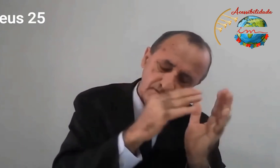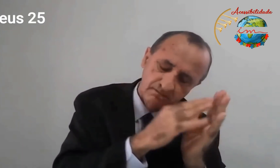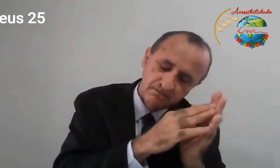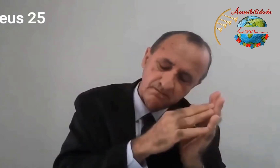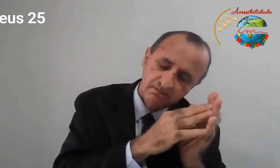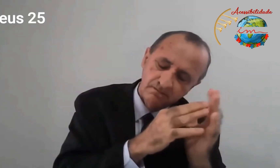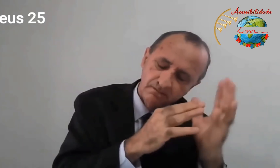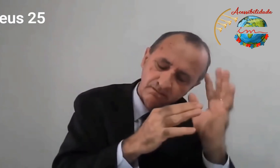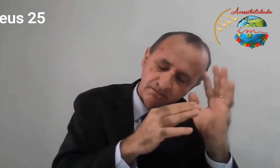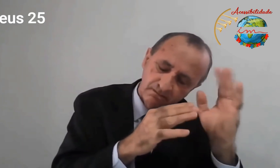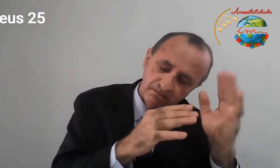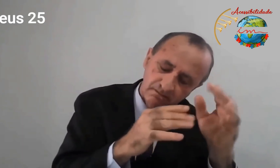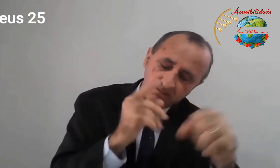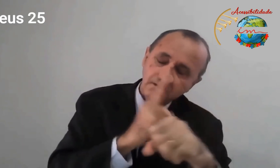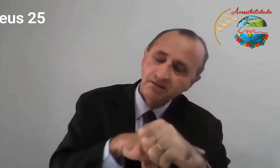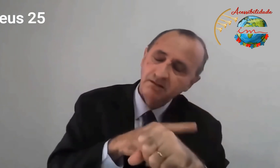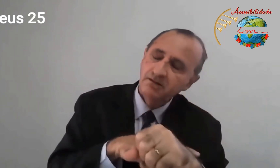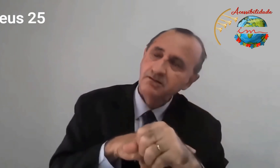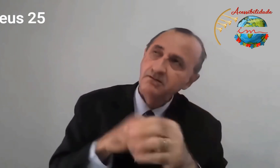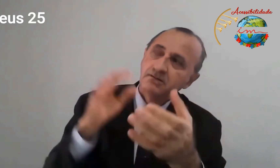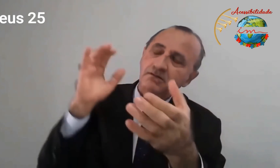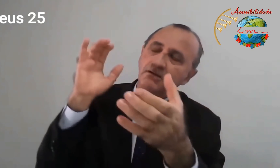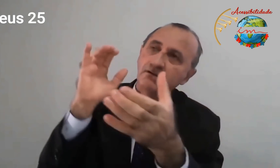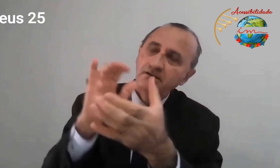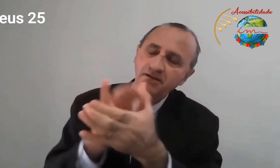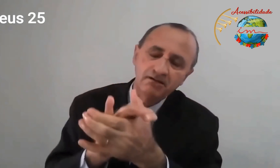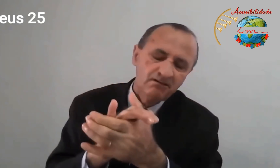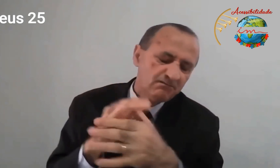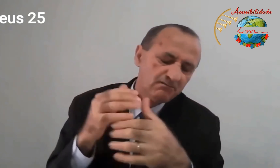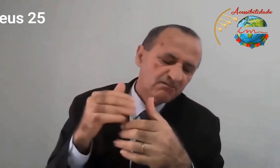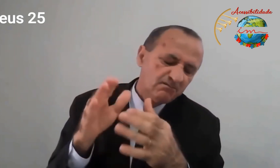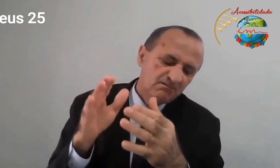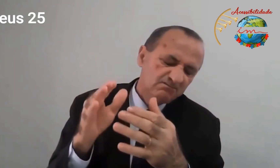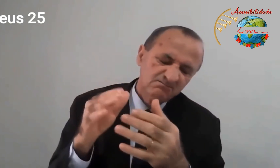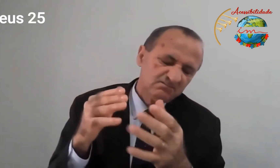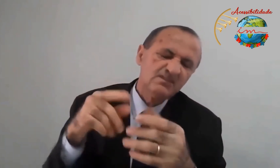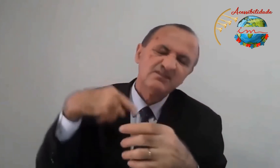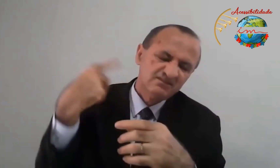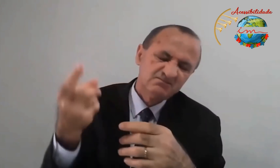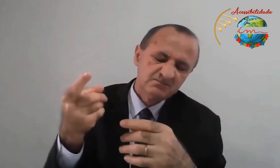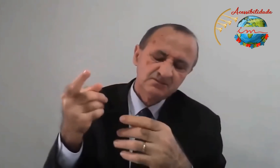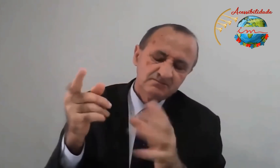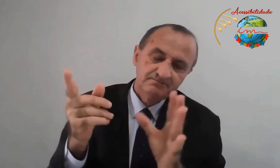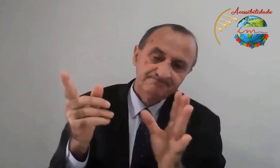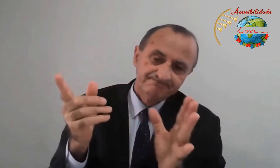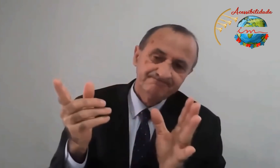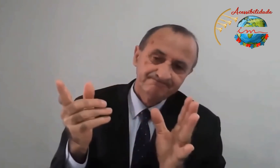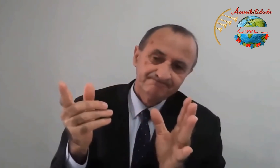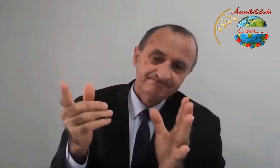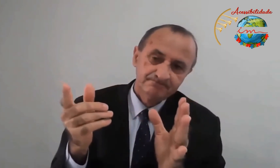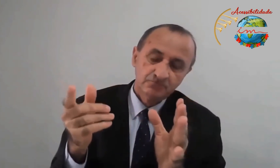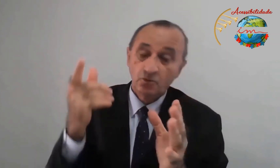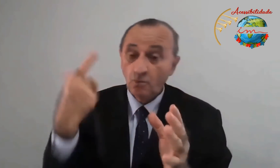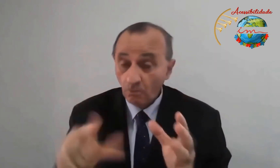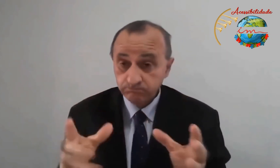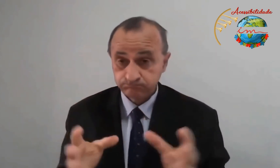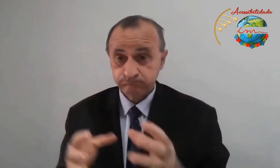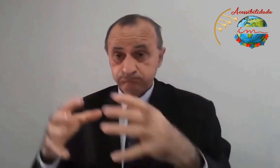dormiram, todas pegaram no sono. Aí vem o noivo, só que essas 5 que estavam, né, tosquenejando, elas